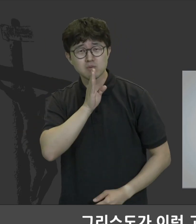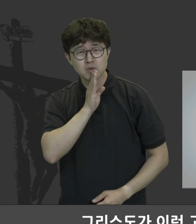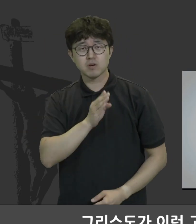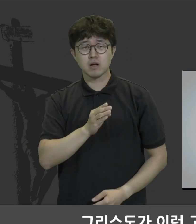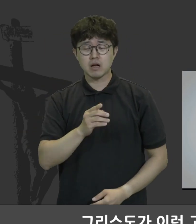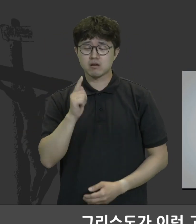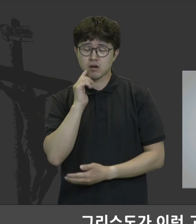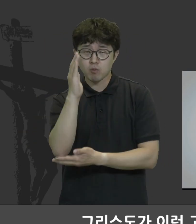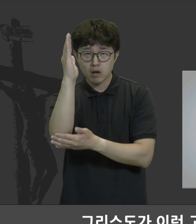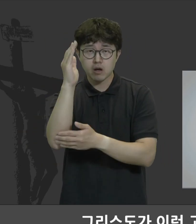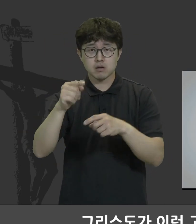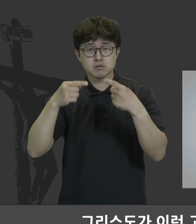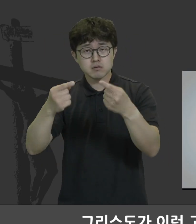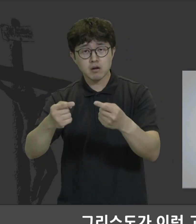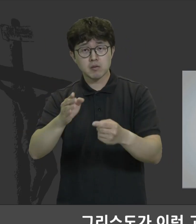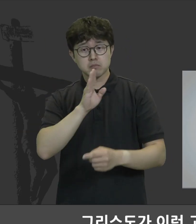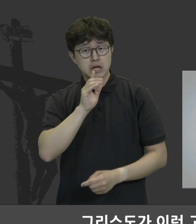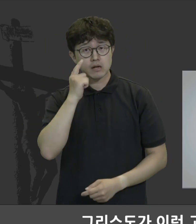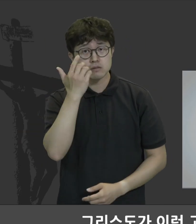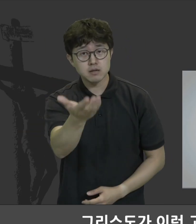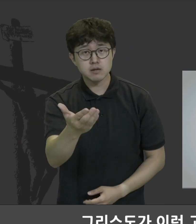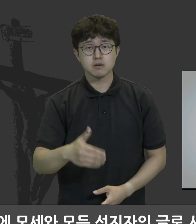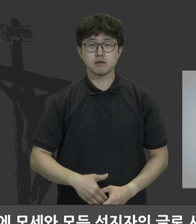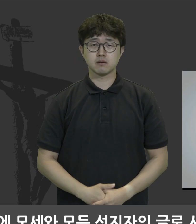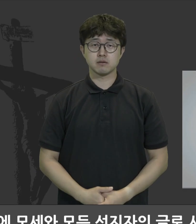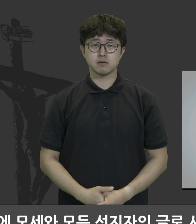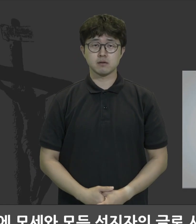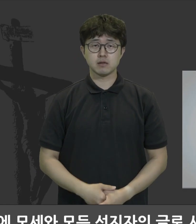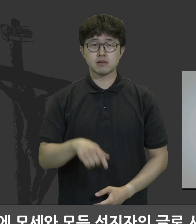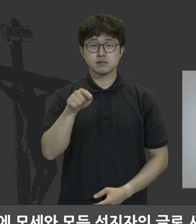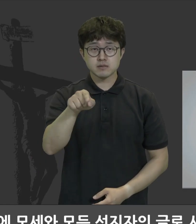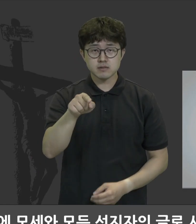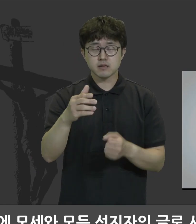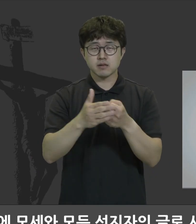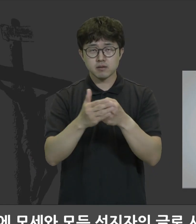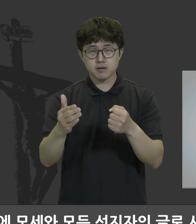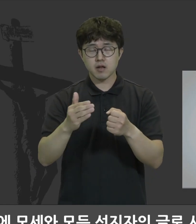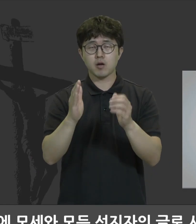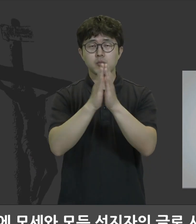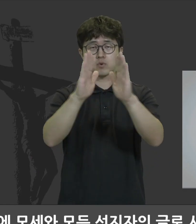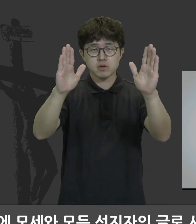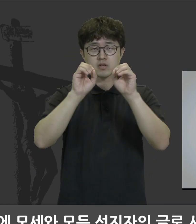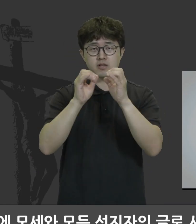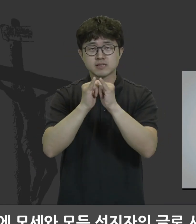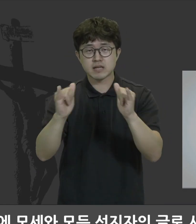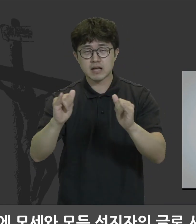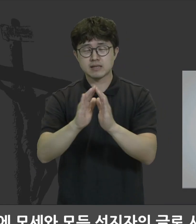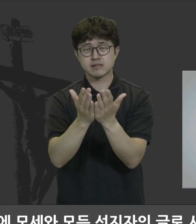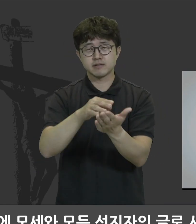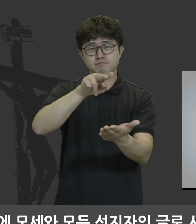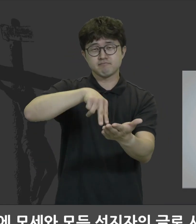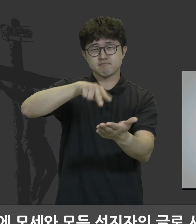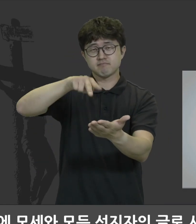영광에 들어가야 할 것이 아니냐 하시고, 이에 모세와 모든 선지자의 글로 시작하여 모든 성경에 쓴